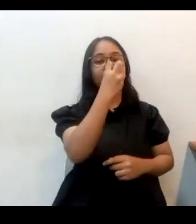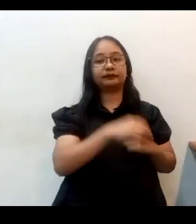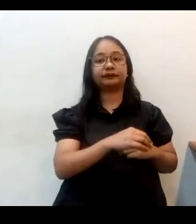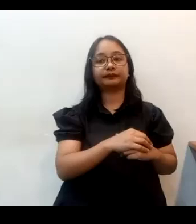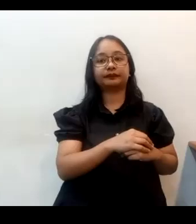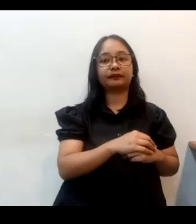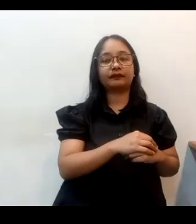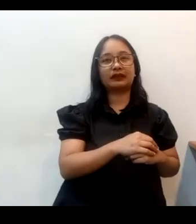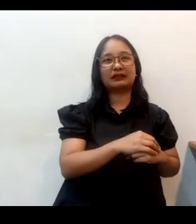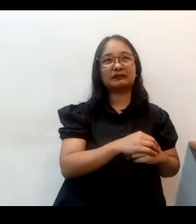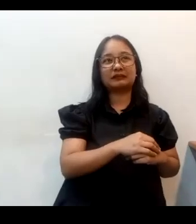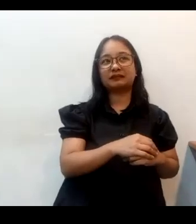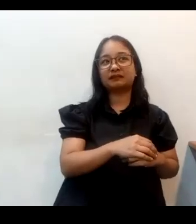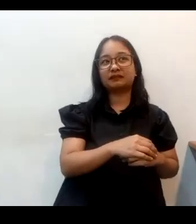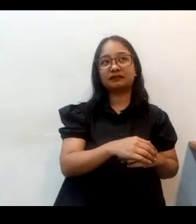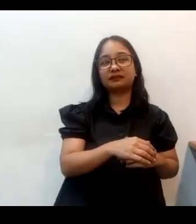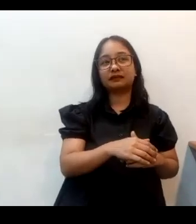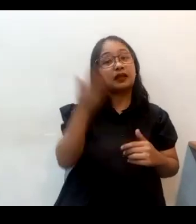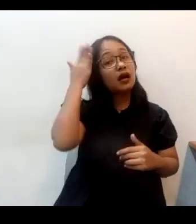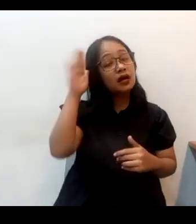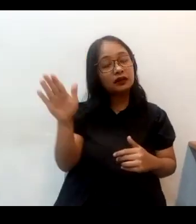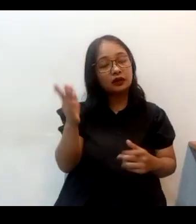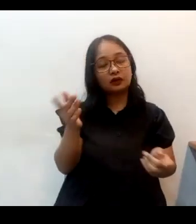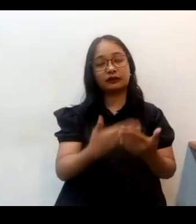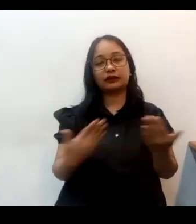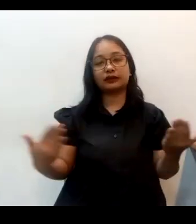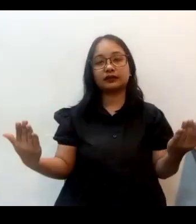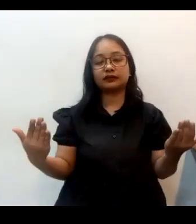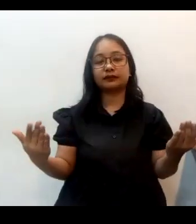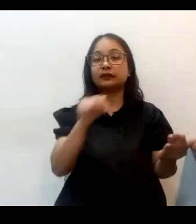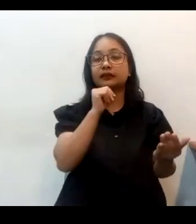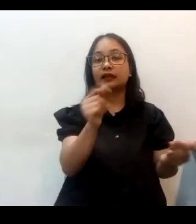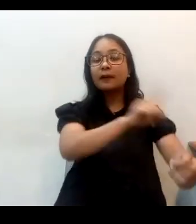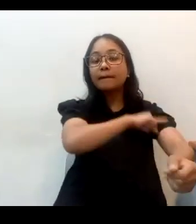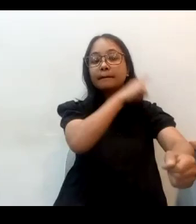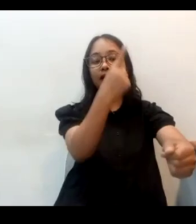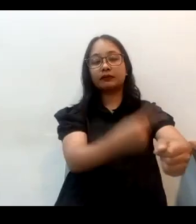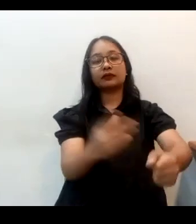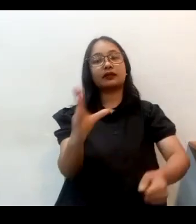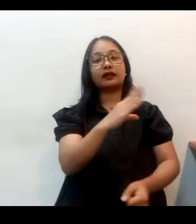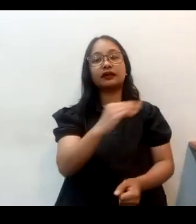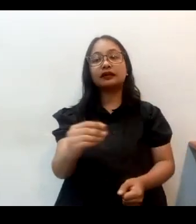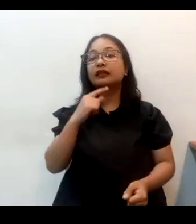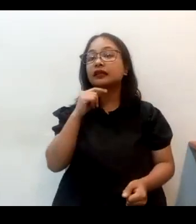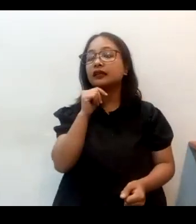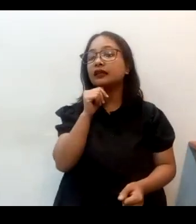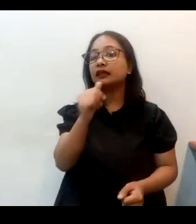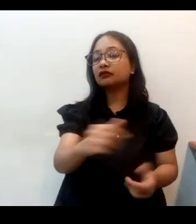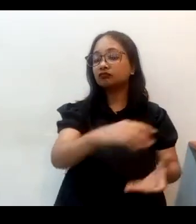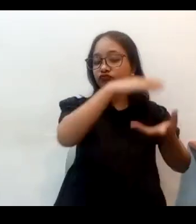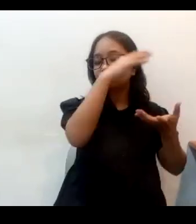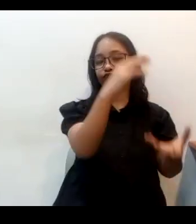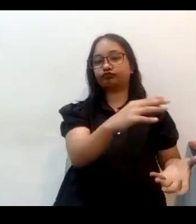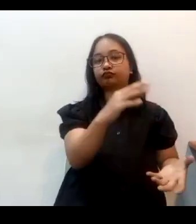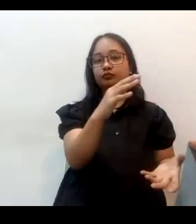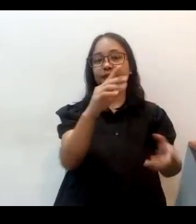Pero ito pong pinanganak na bulag ay wala pong pinag-aralan. He was not powerful and he was not rich. Ni hindi siya makapangyarihan o kaya naman